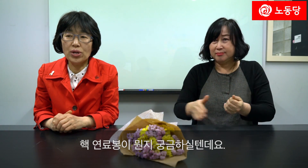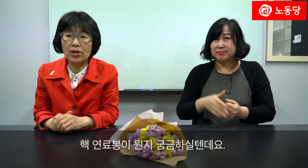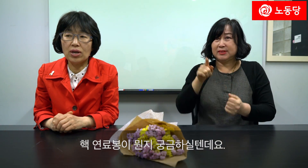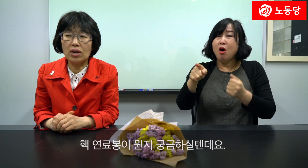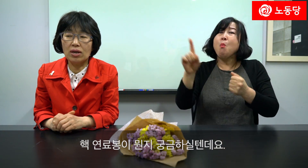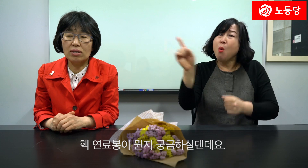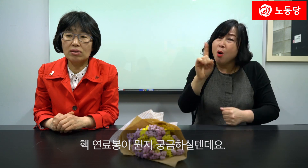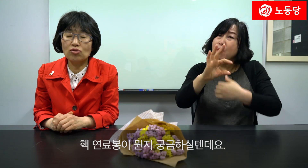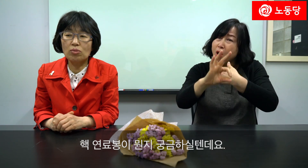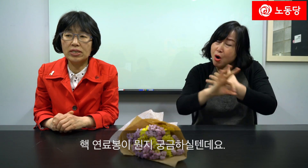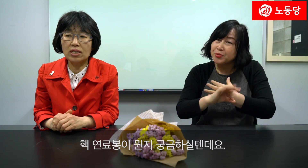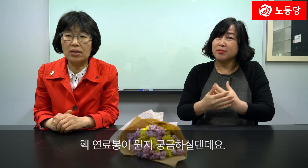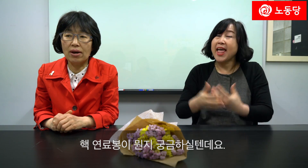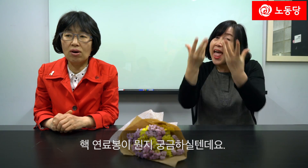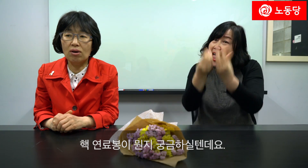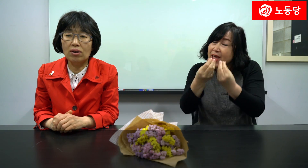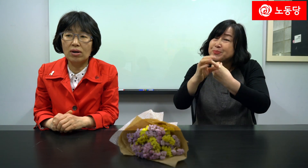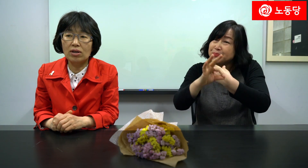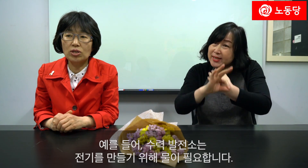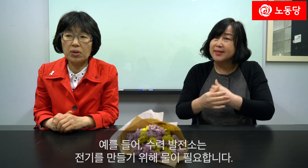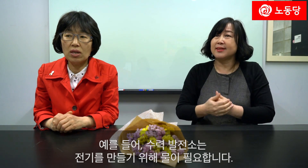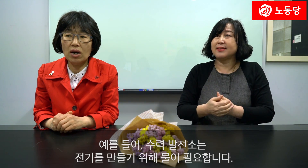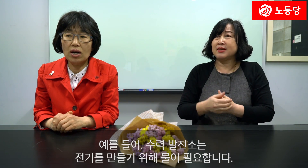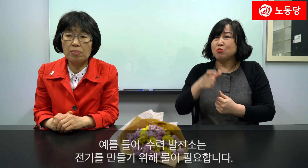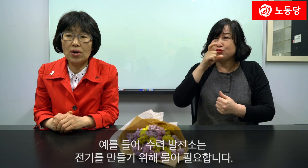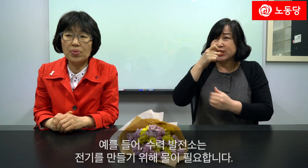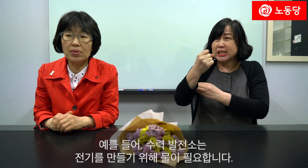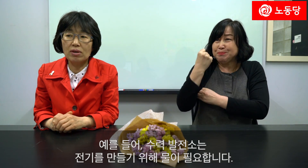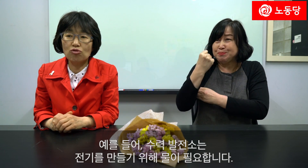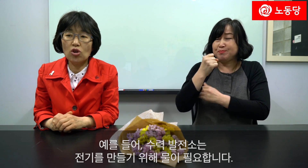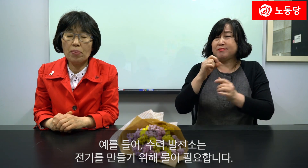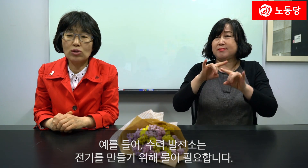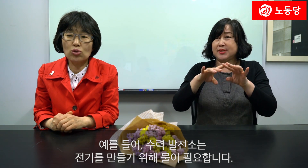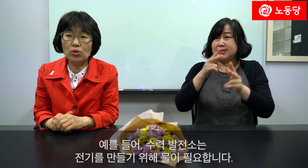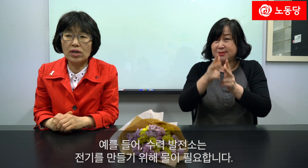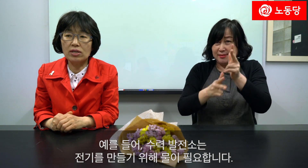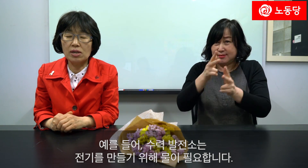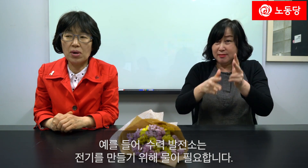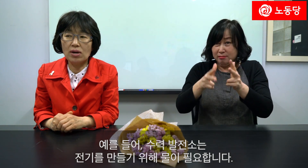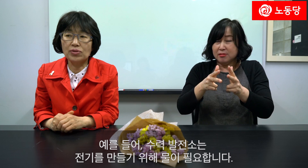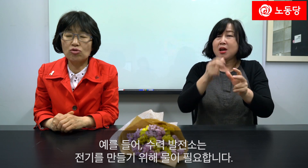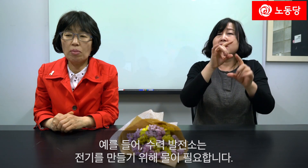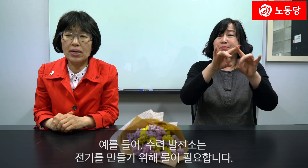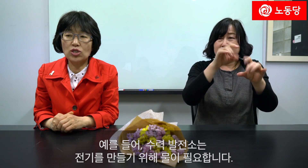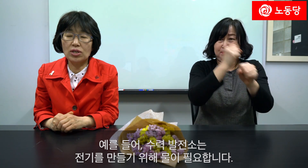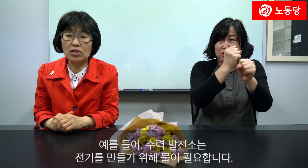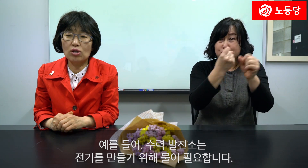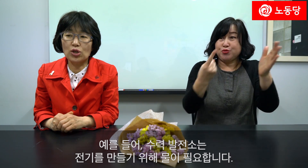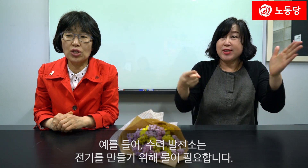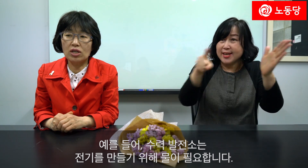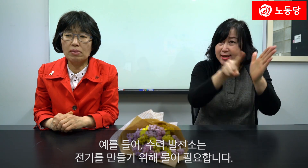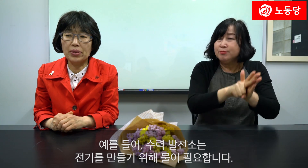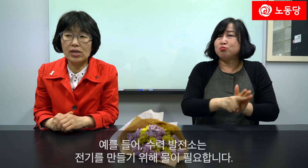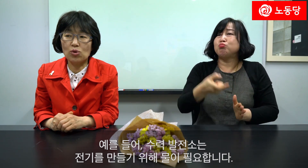핵연료봉이 뭐냐 이렇게 궁금하실 텐데요. 쉽게 생각하면 수력발전소를 예를 들면